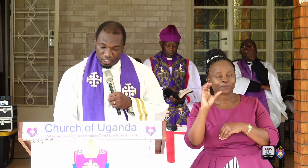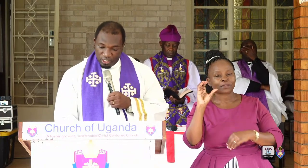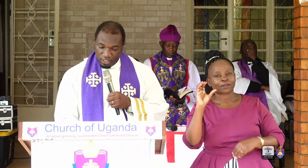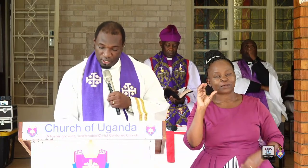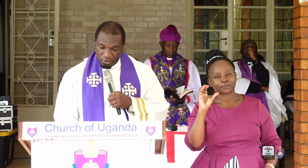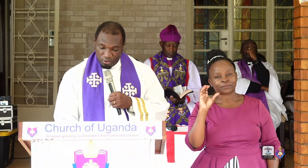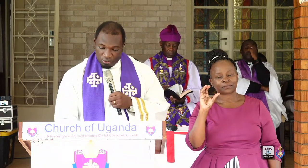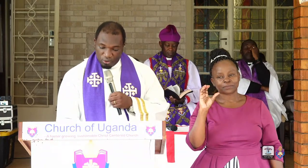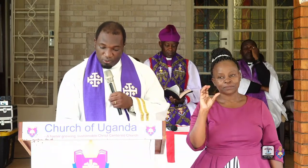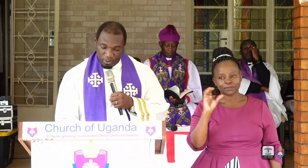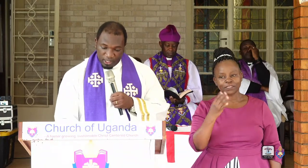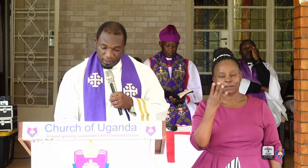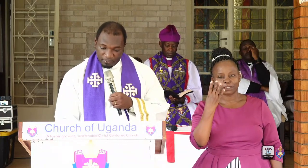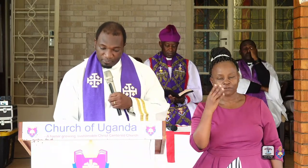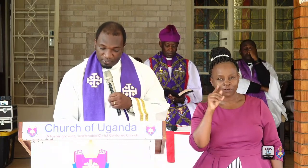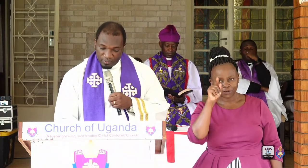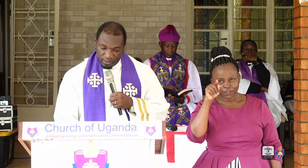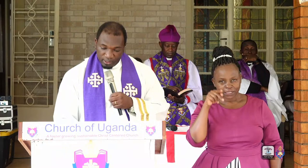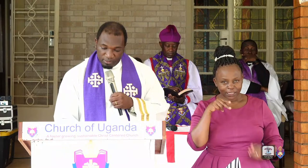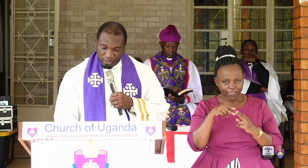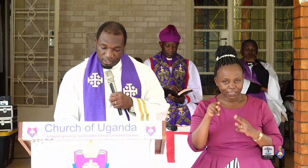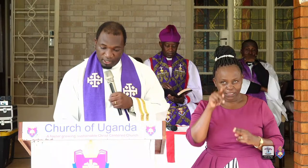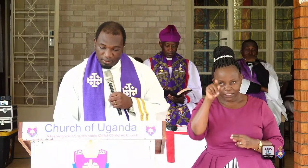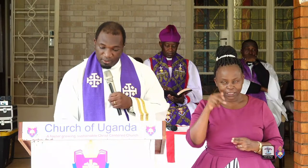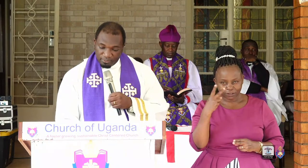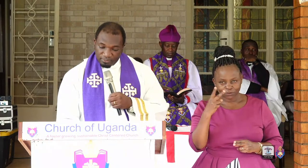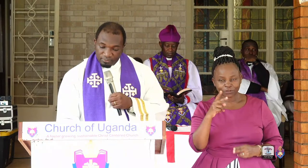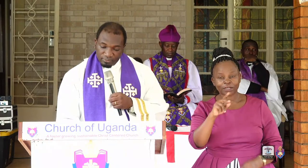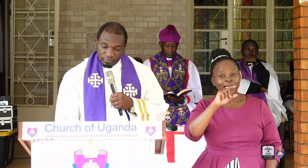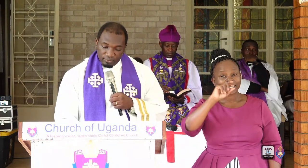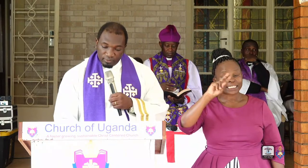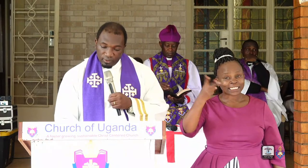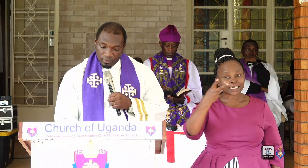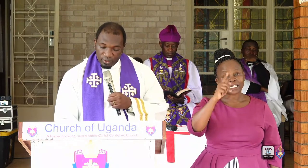n'olunyiriri olw'okubiri. Timoseewo